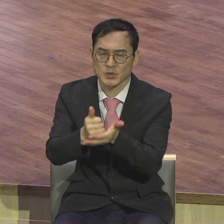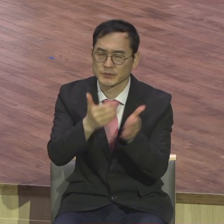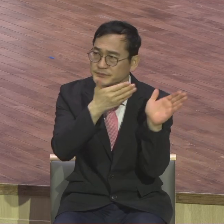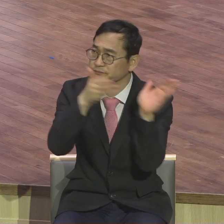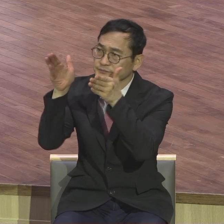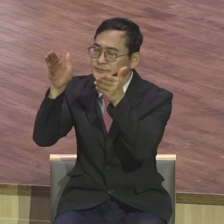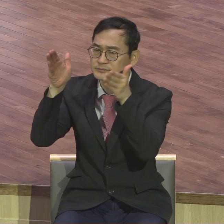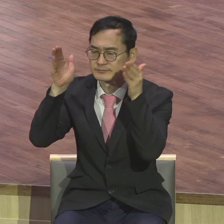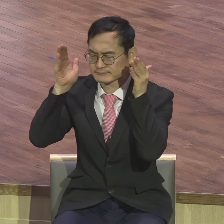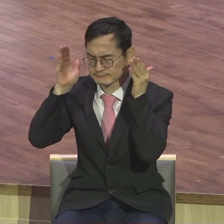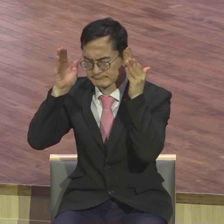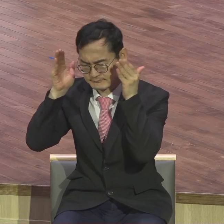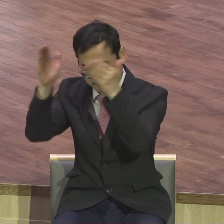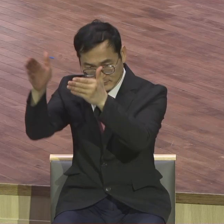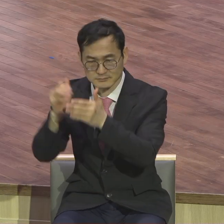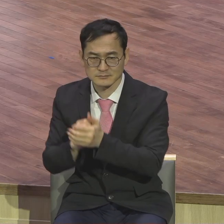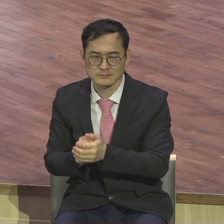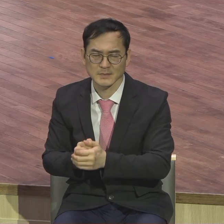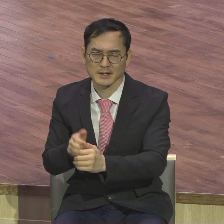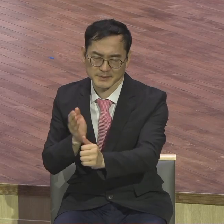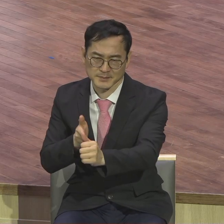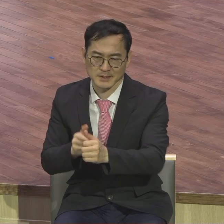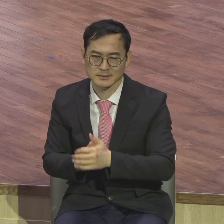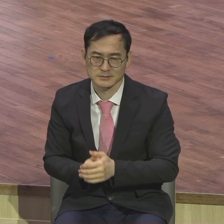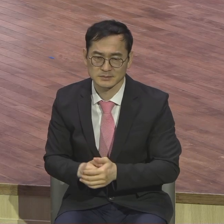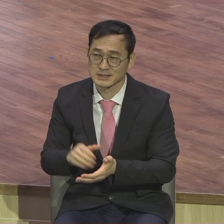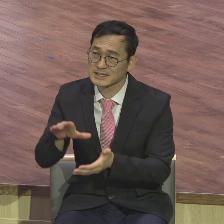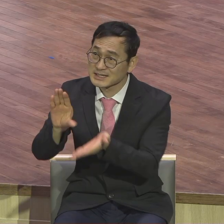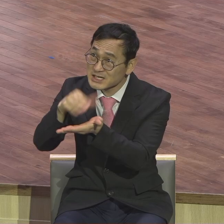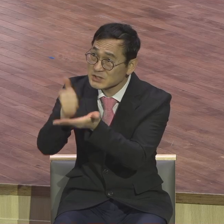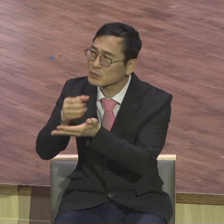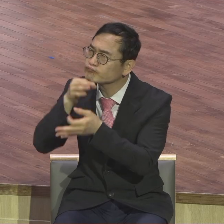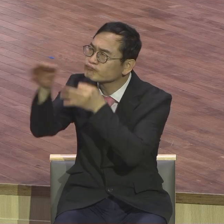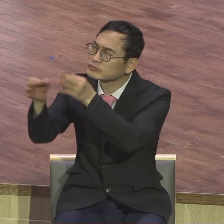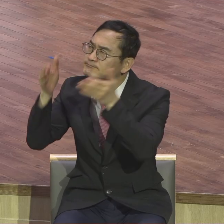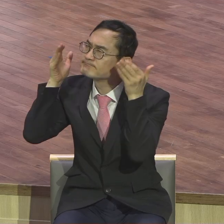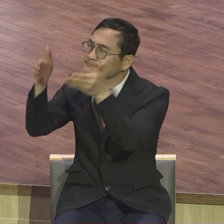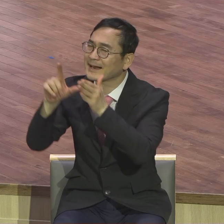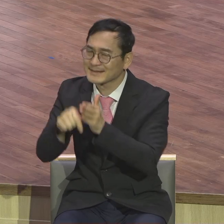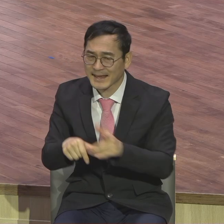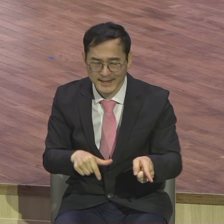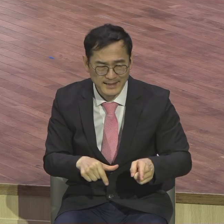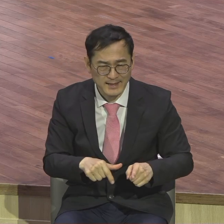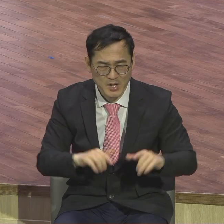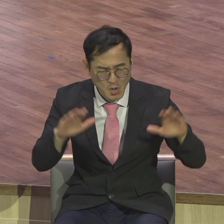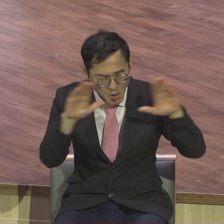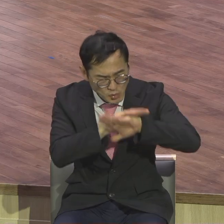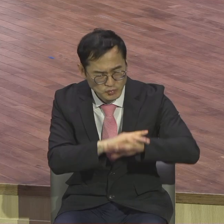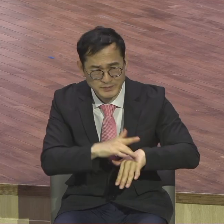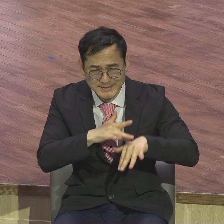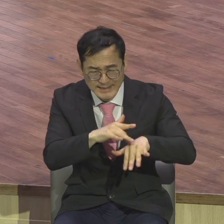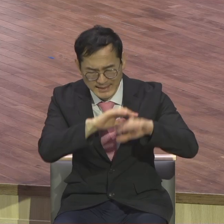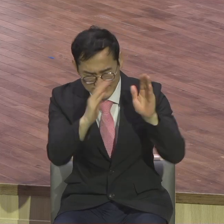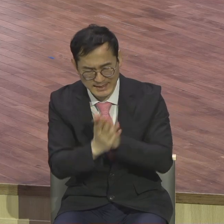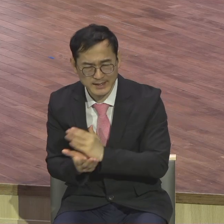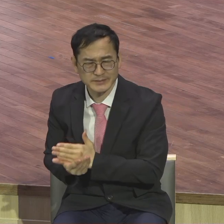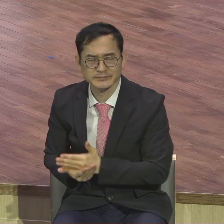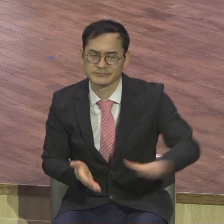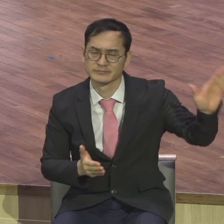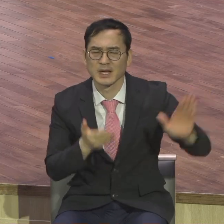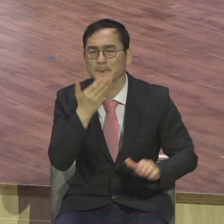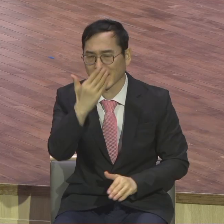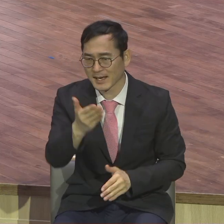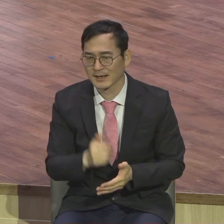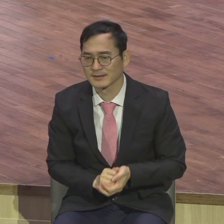그리스도 부를 때마다 허가모 물러갑니다. 저주가 물러갑니다. 그리스도 부를 때마다 여러분은 새로운